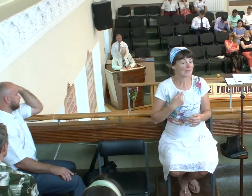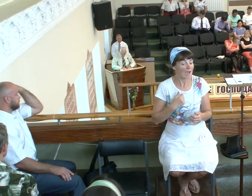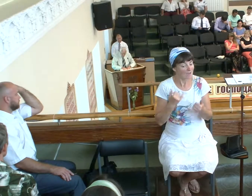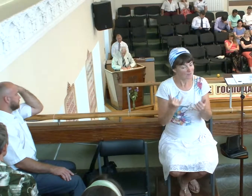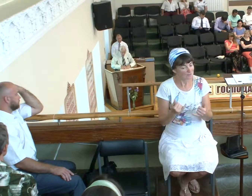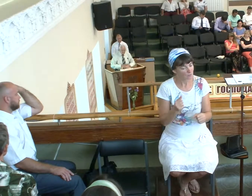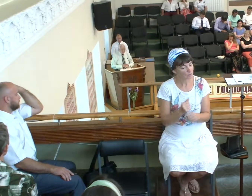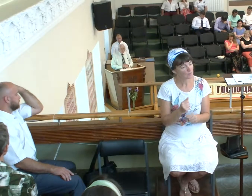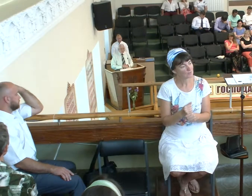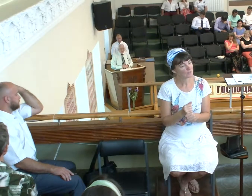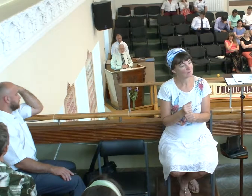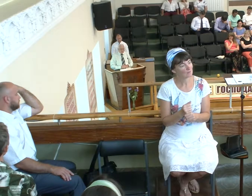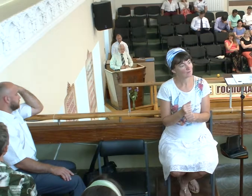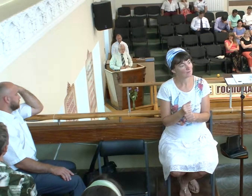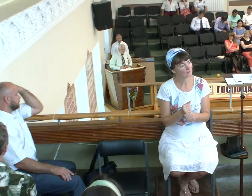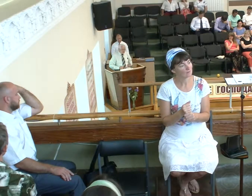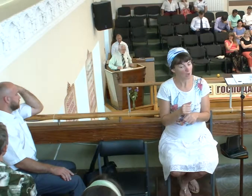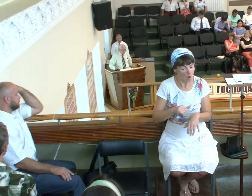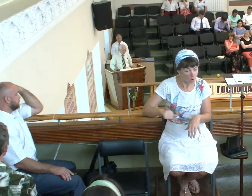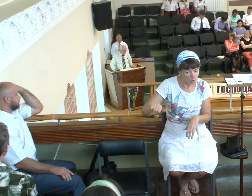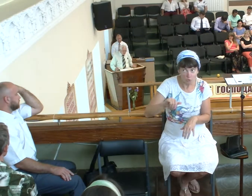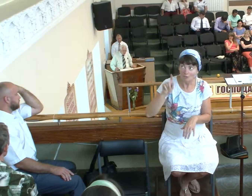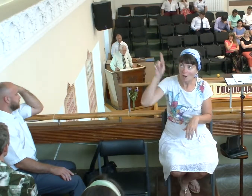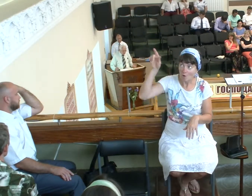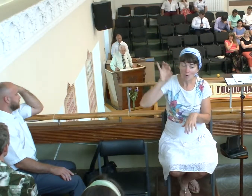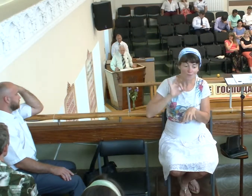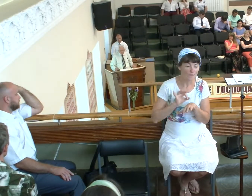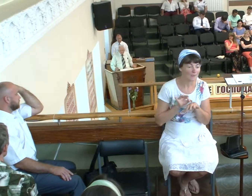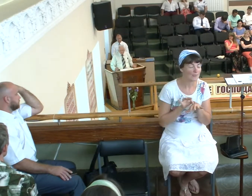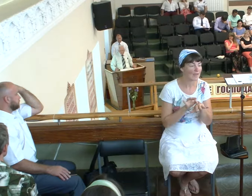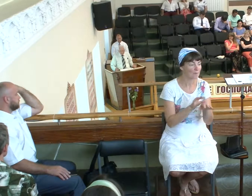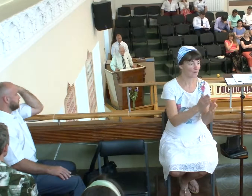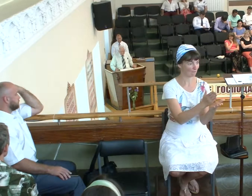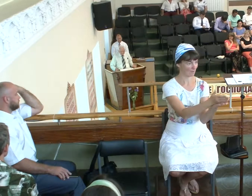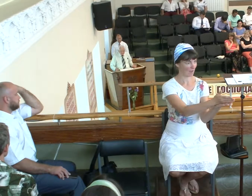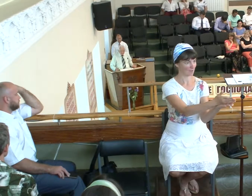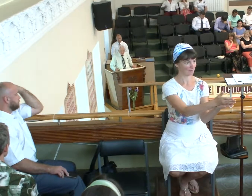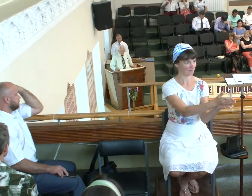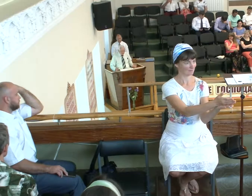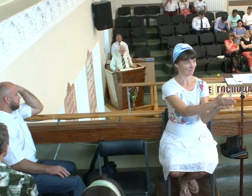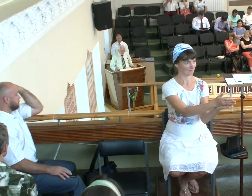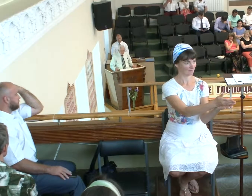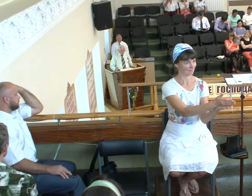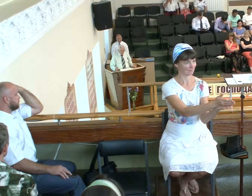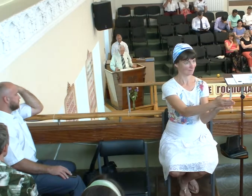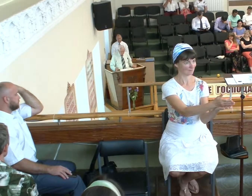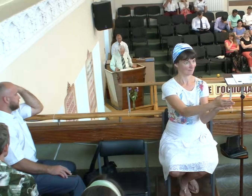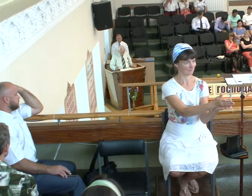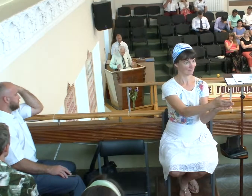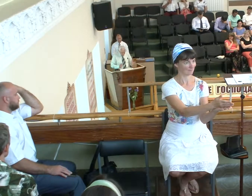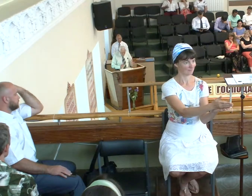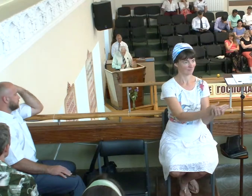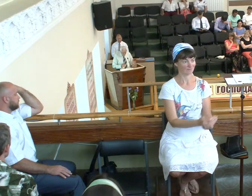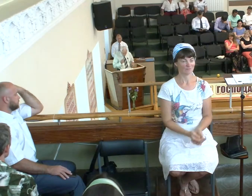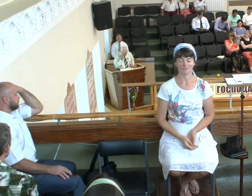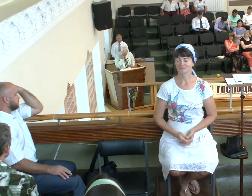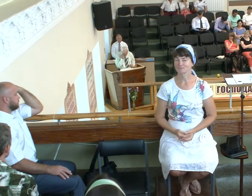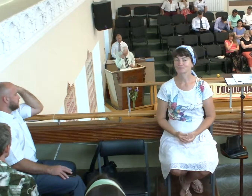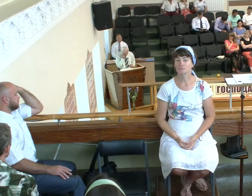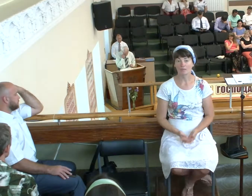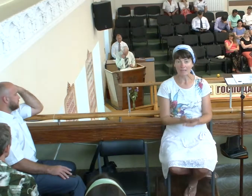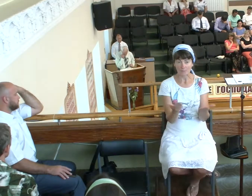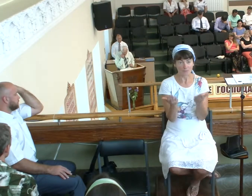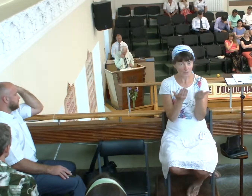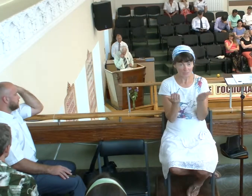Куда хочет направить? Меня интересует только это, если ценность Он. Мы прочитали с